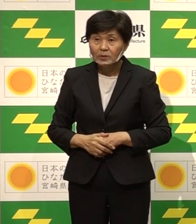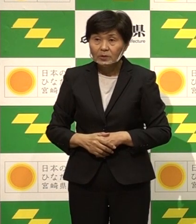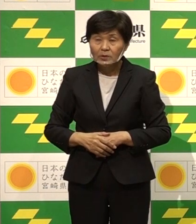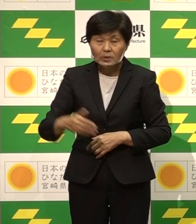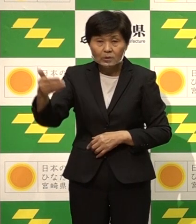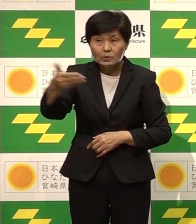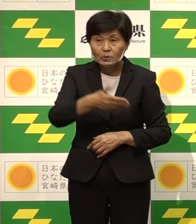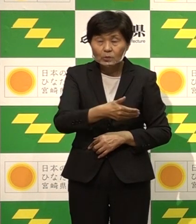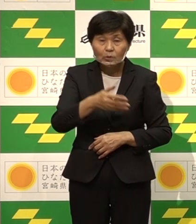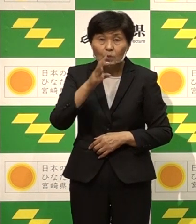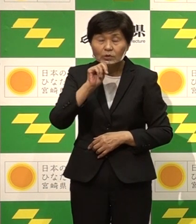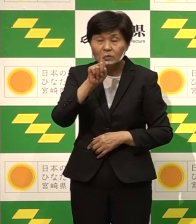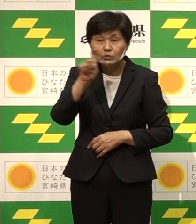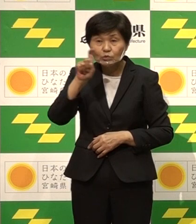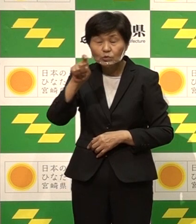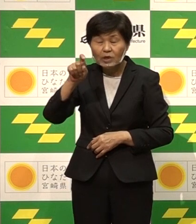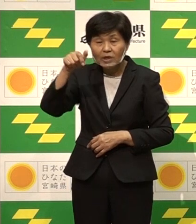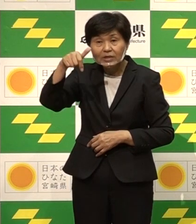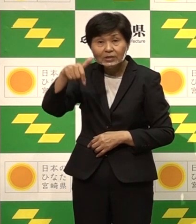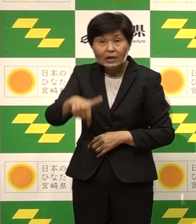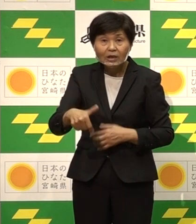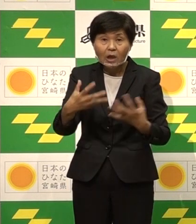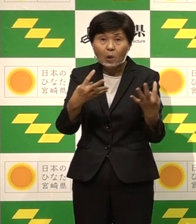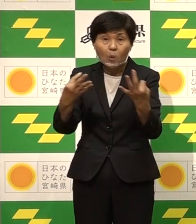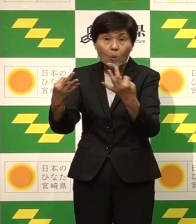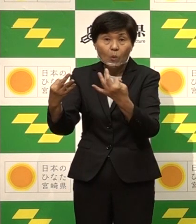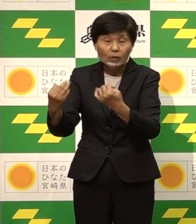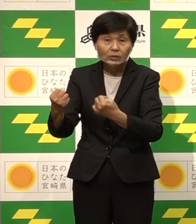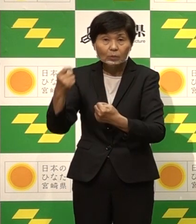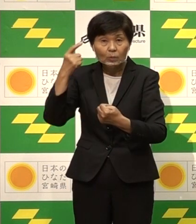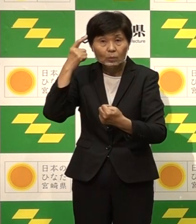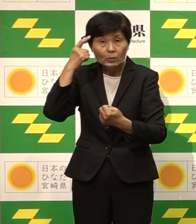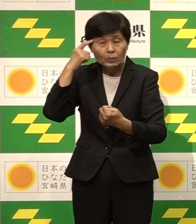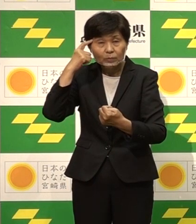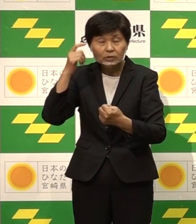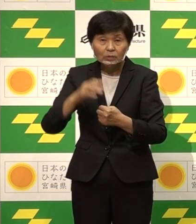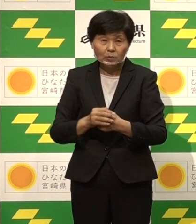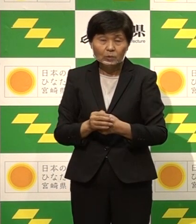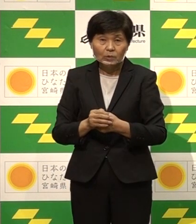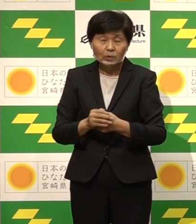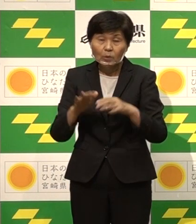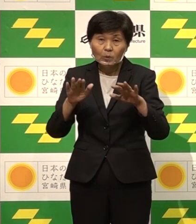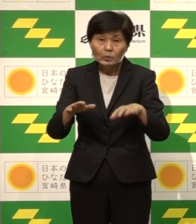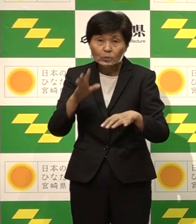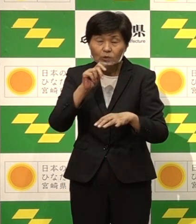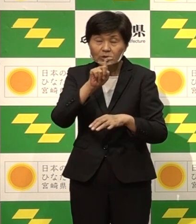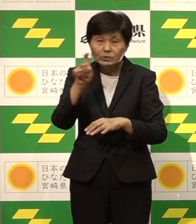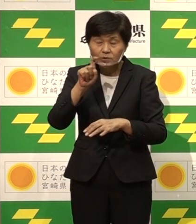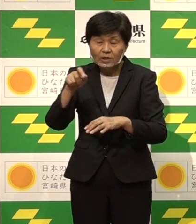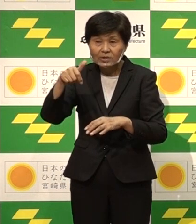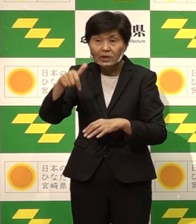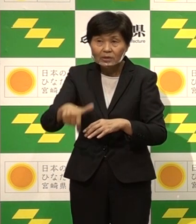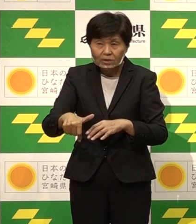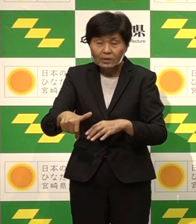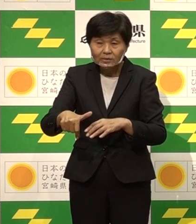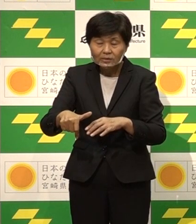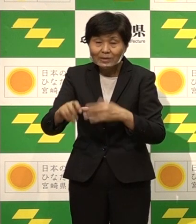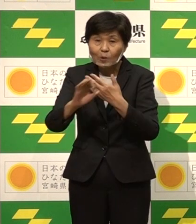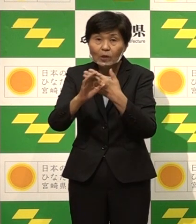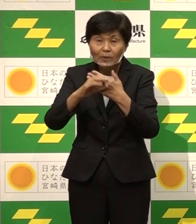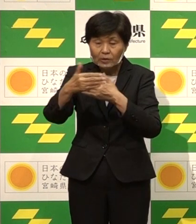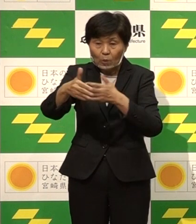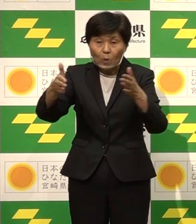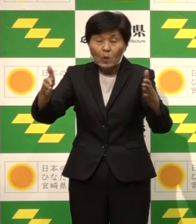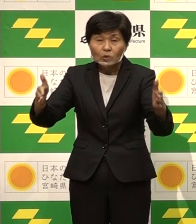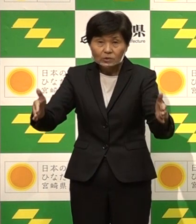ています。 10代以下が多いということだと思うんですけれども、この10代以下っていうのも、例えば教室で誰かが感染して、その周